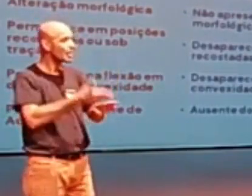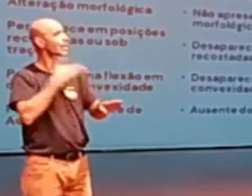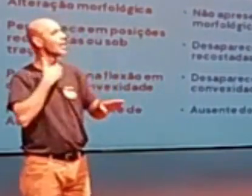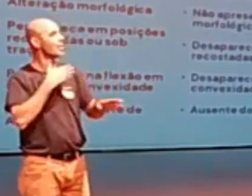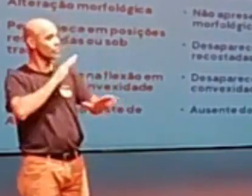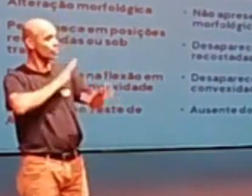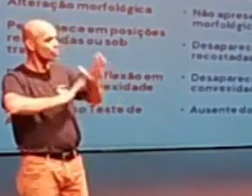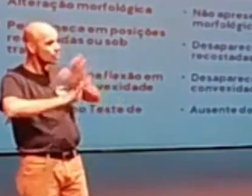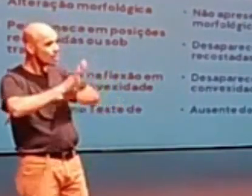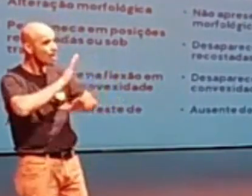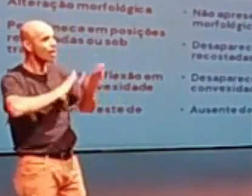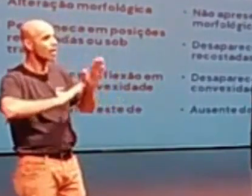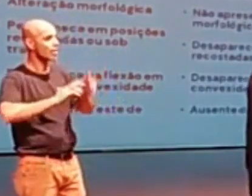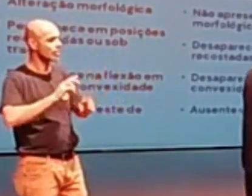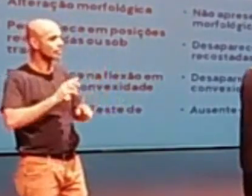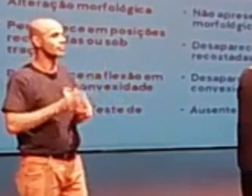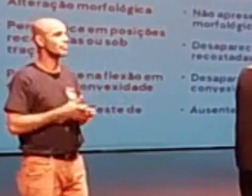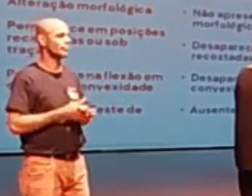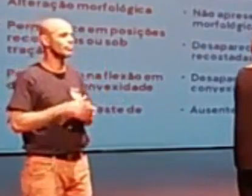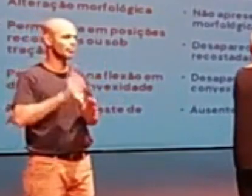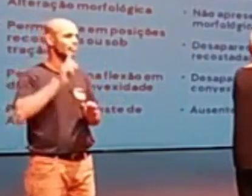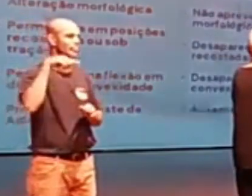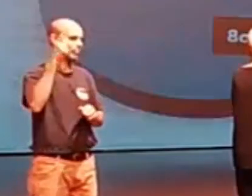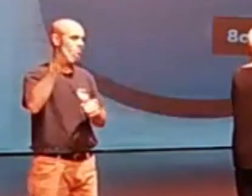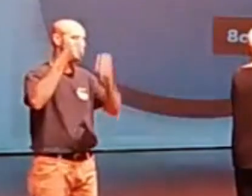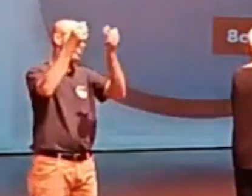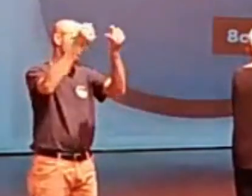um assunto para depois.